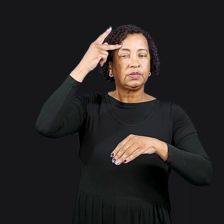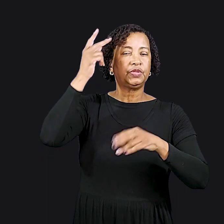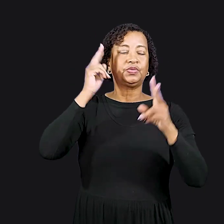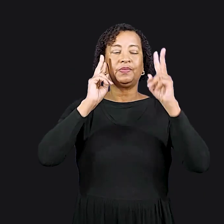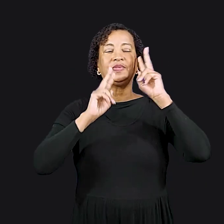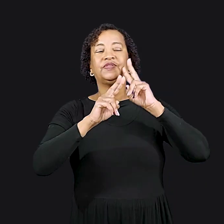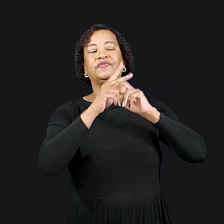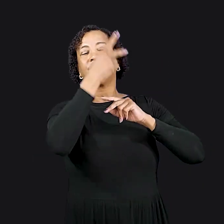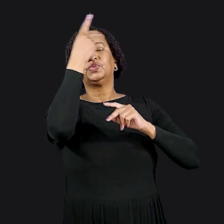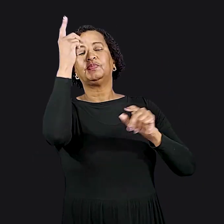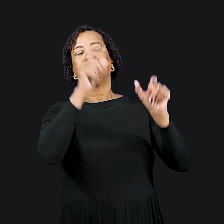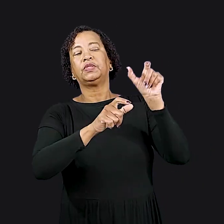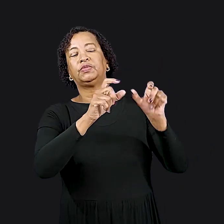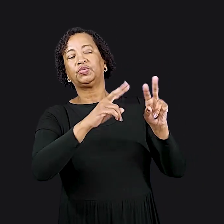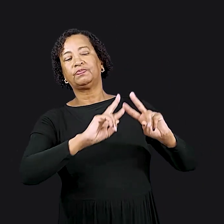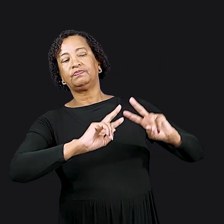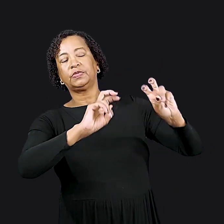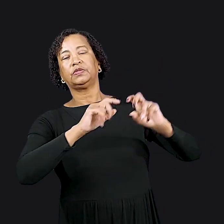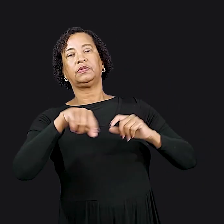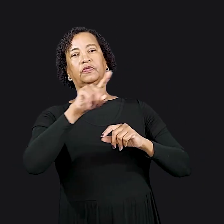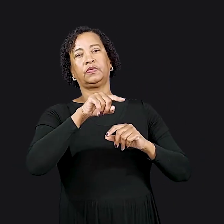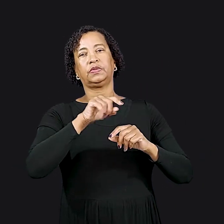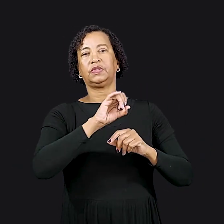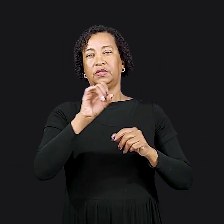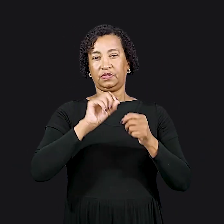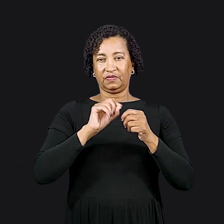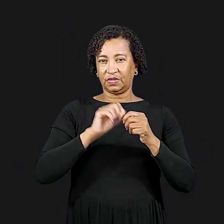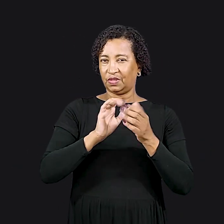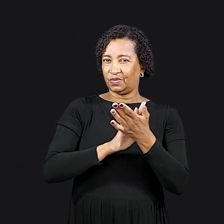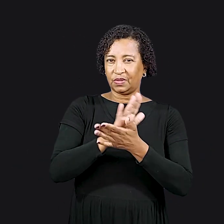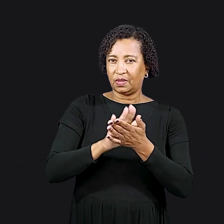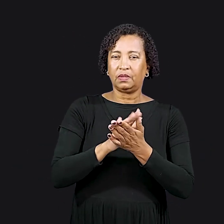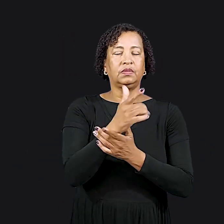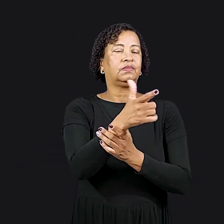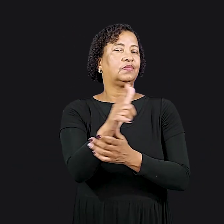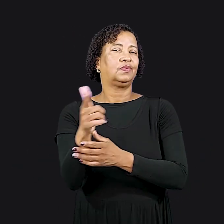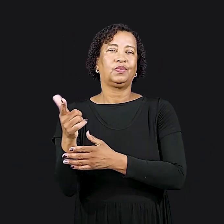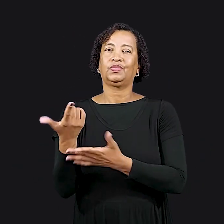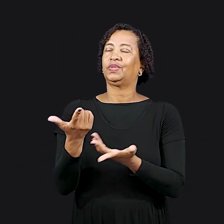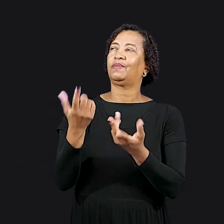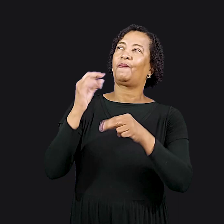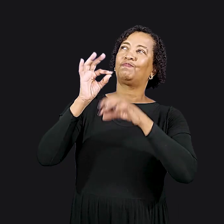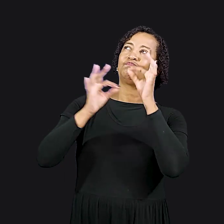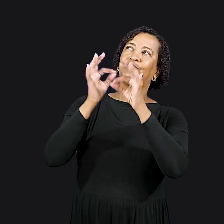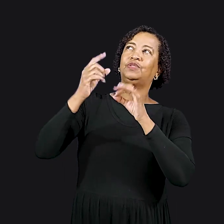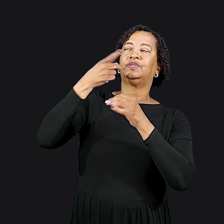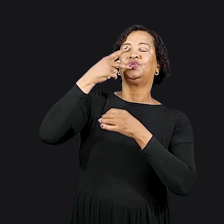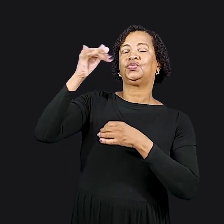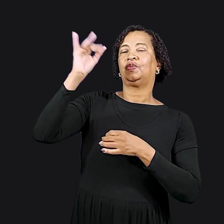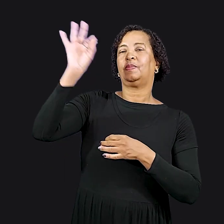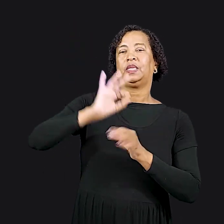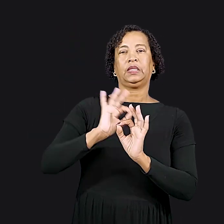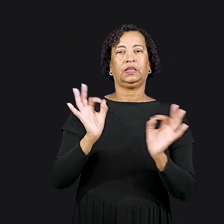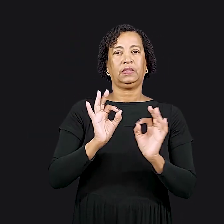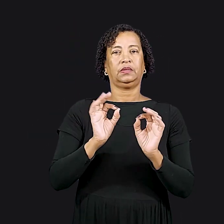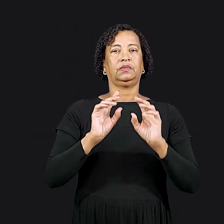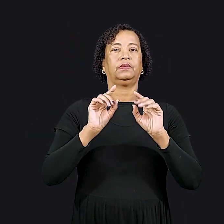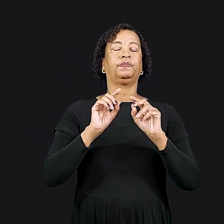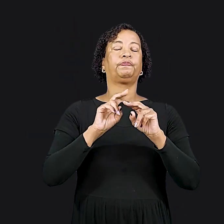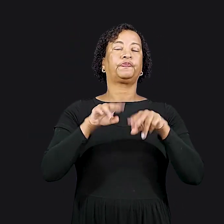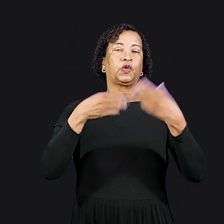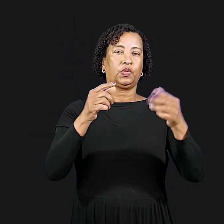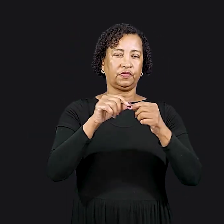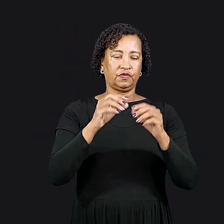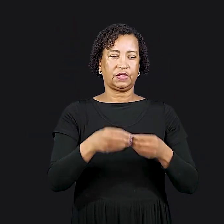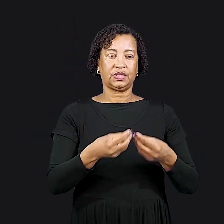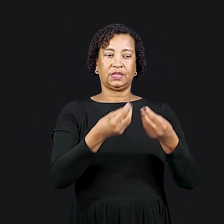serem vistos por eles. Se fizerem isso, vocês não terão nenhuma recompensa do Pai Celestial. Portanto,